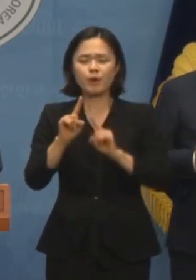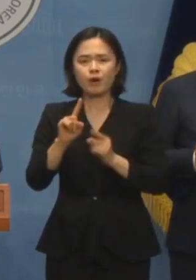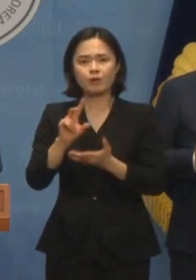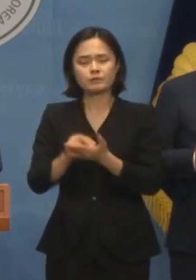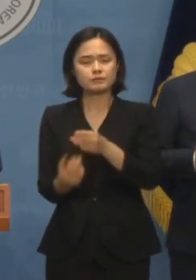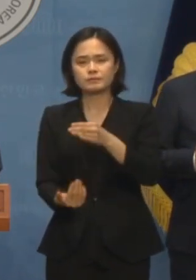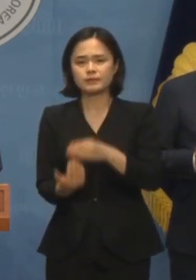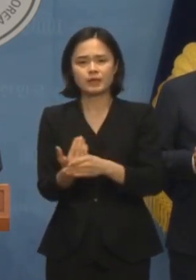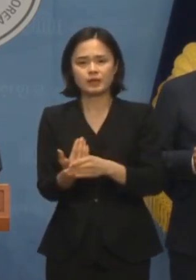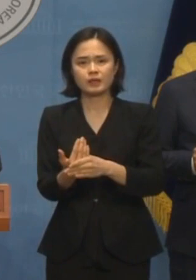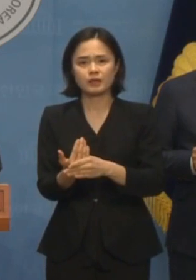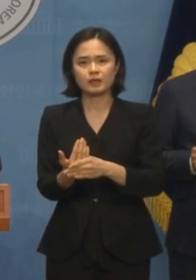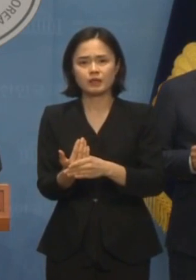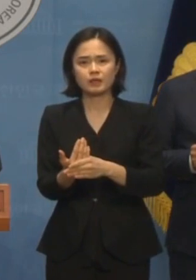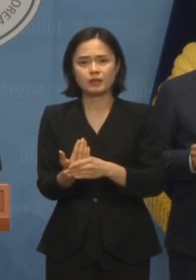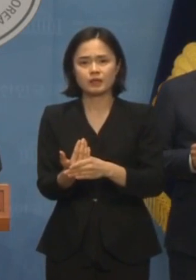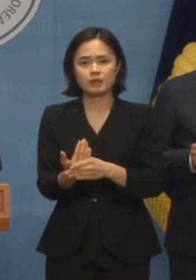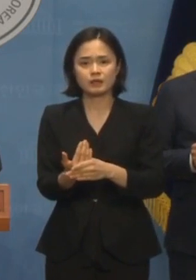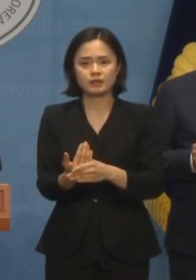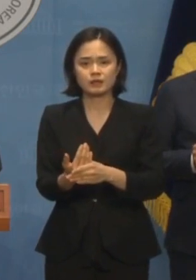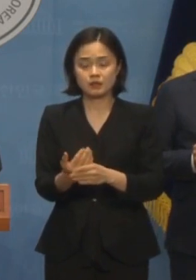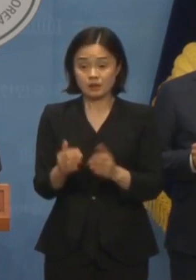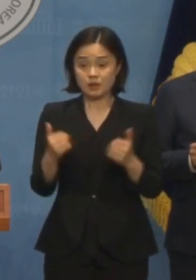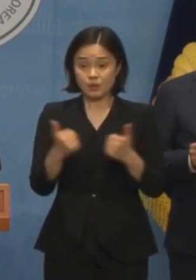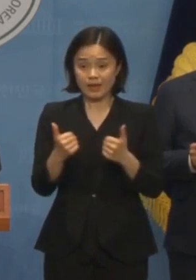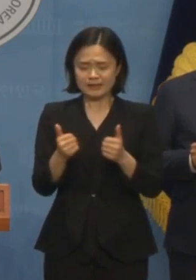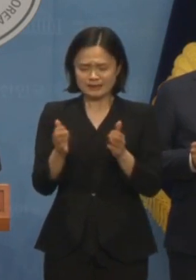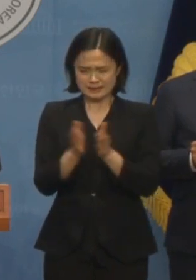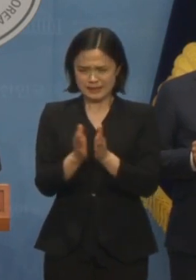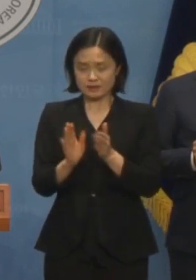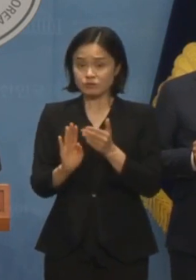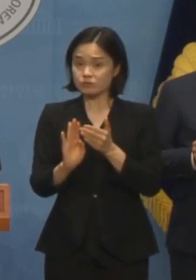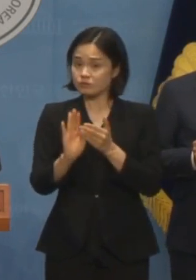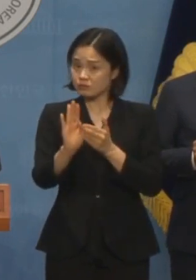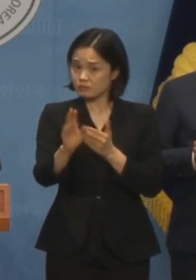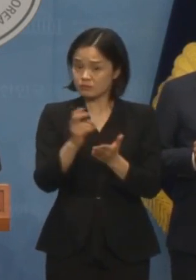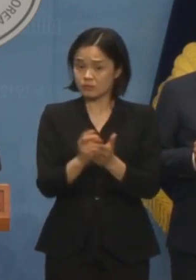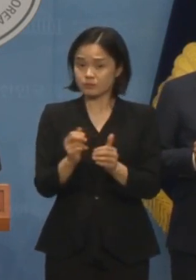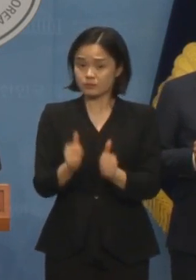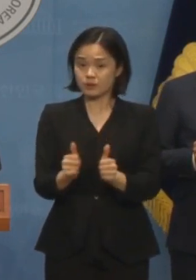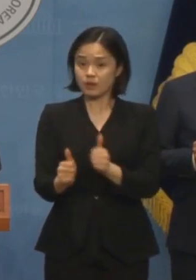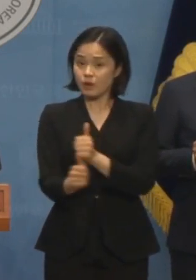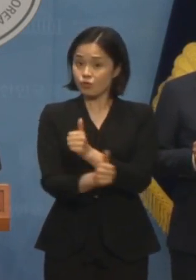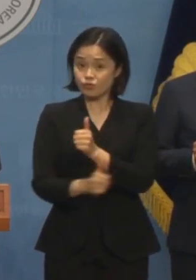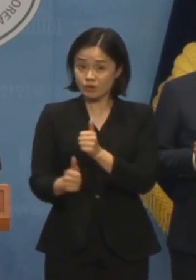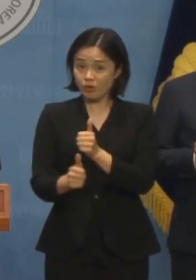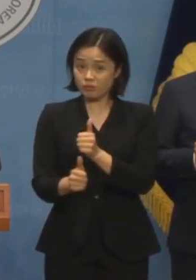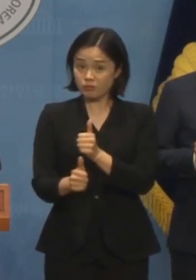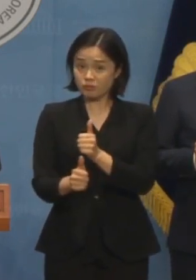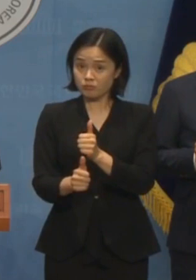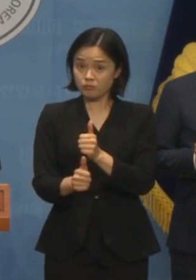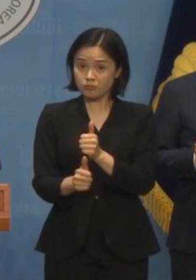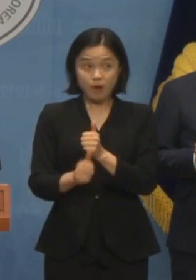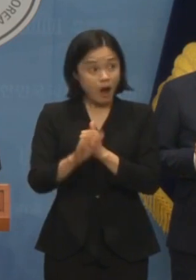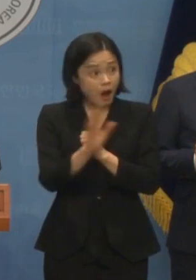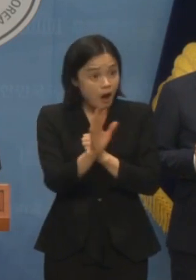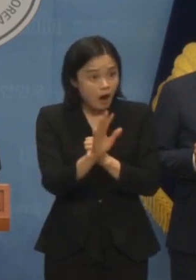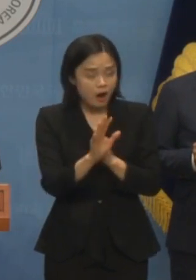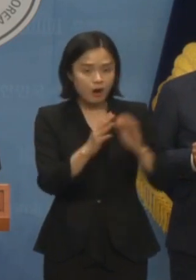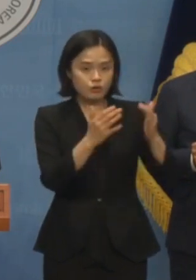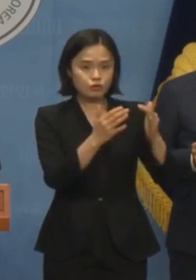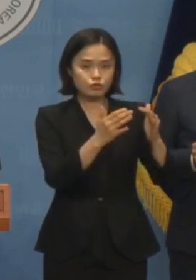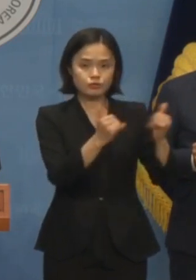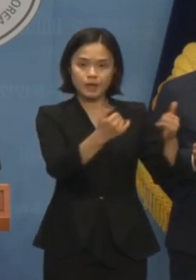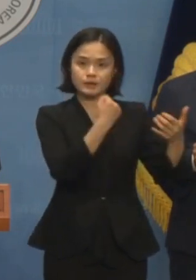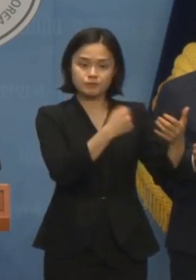발생했습니다. 회의를 시작한 이후에도 법사위원이 아닌 국민의힘 의원들이